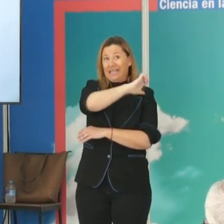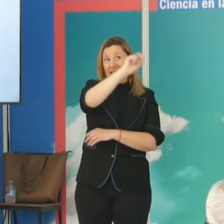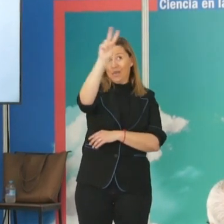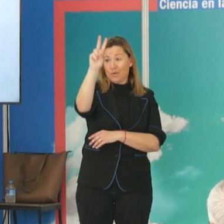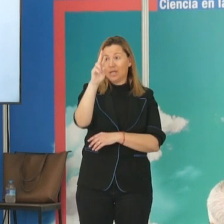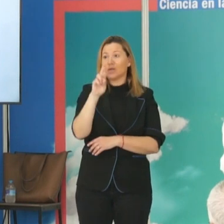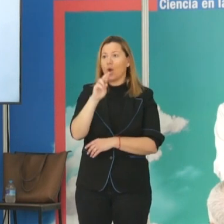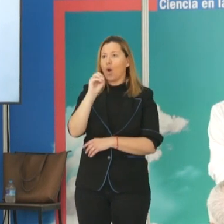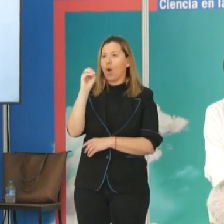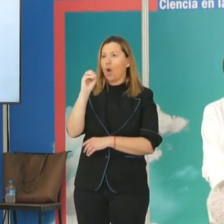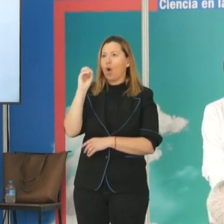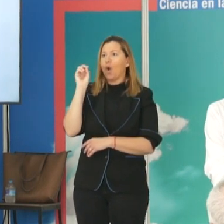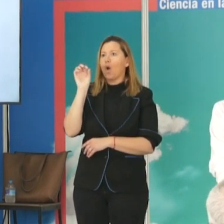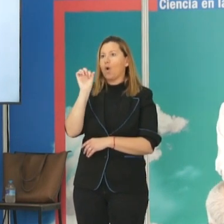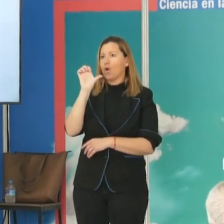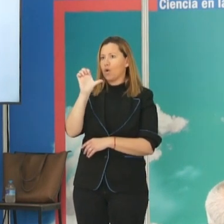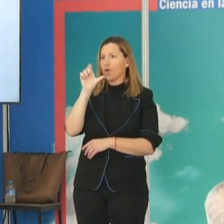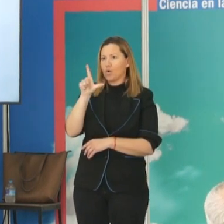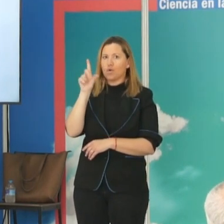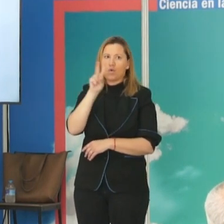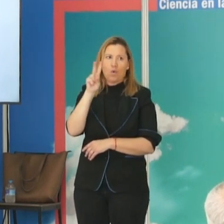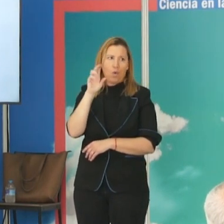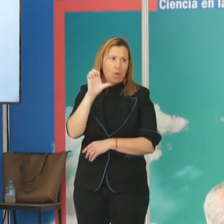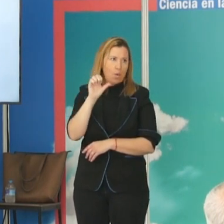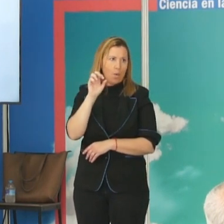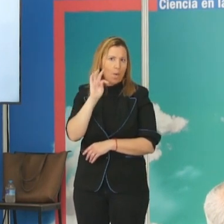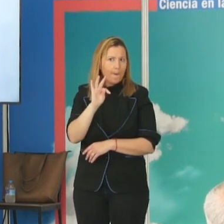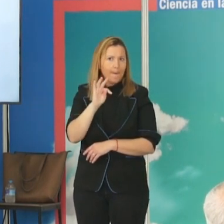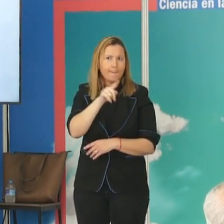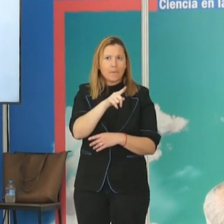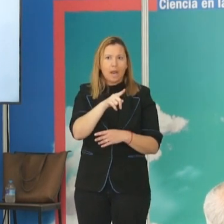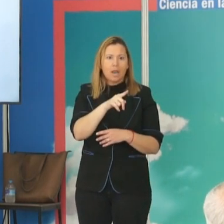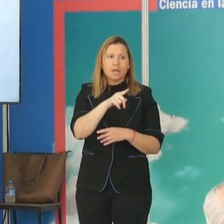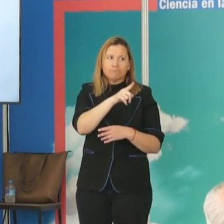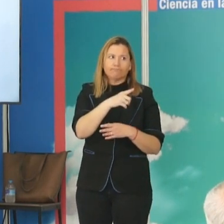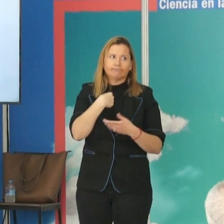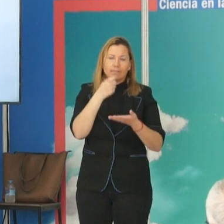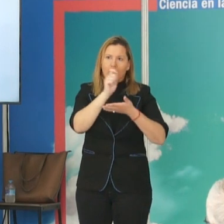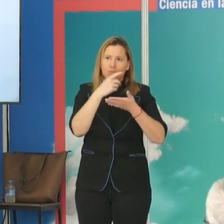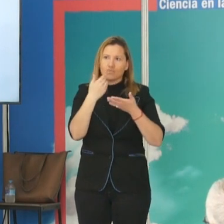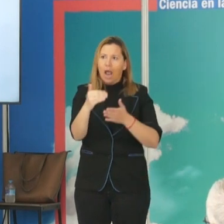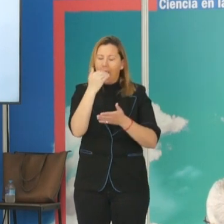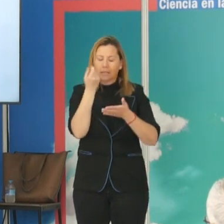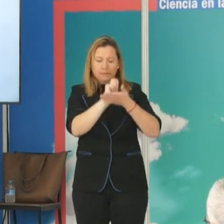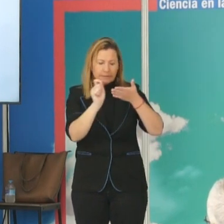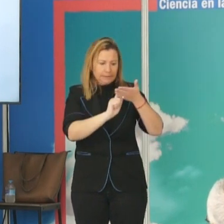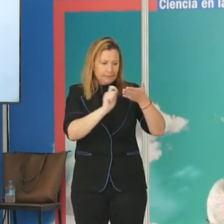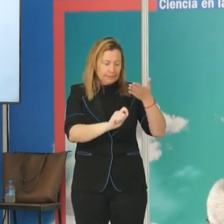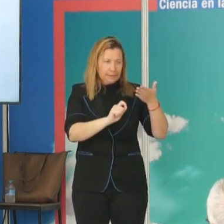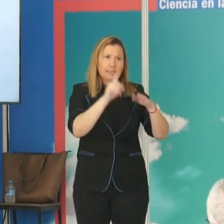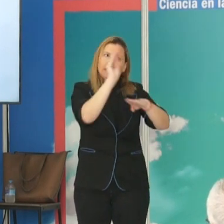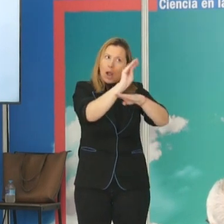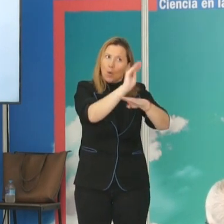anunciándole los peligros de que la Alemania nazi estuviera ya trabajando en esta línea.